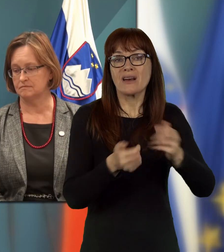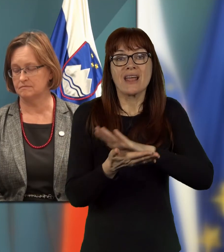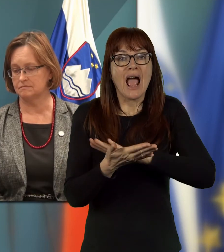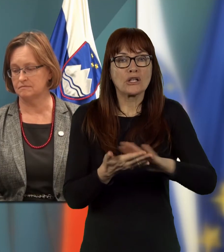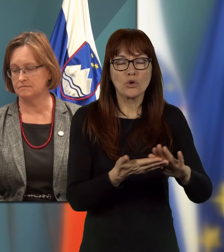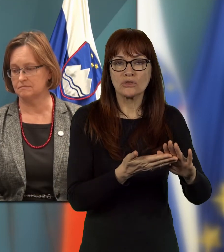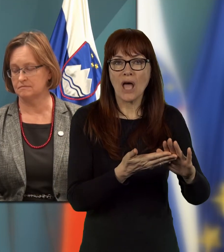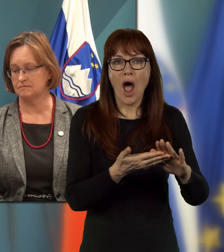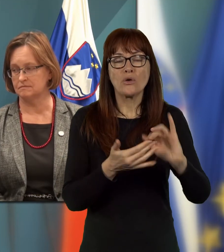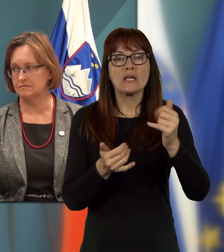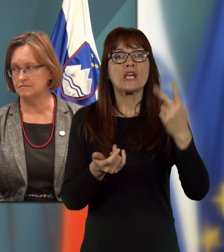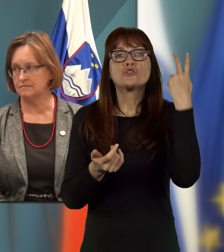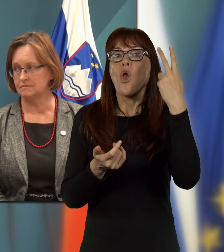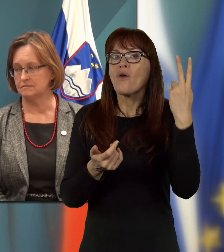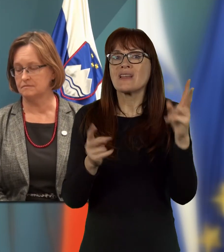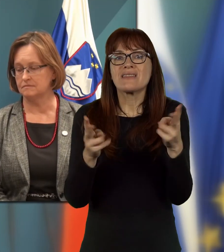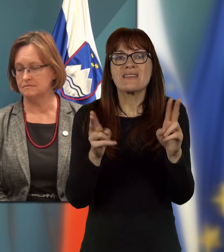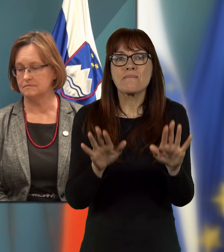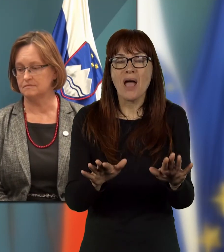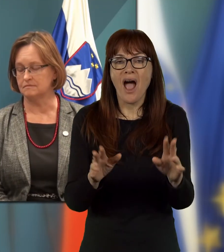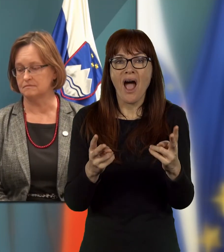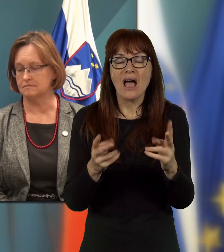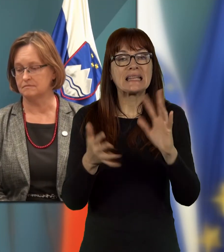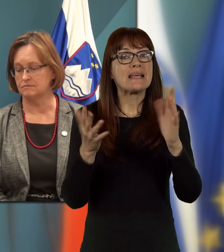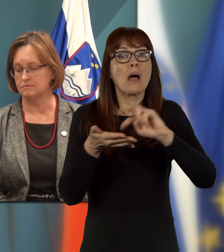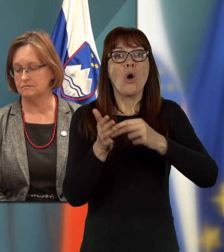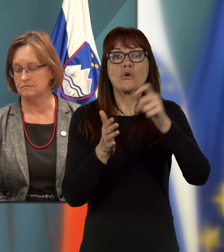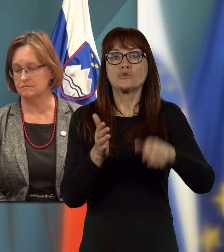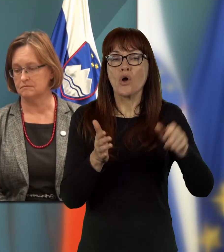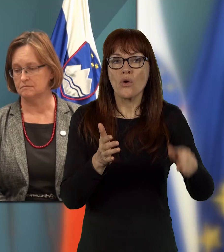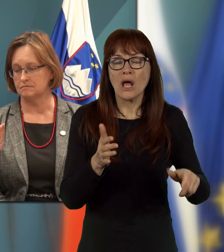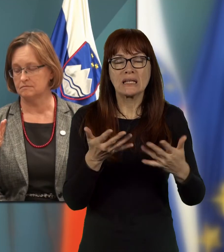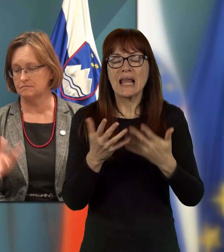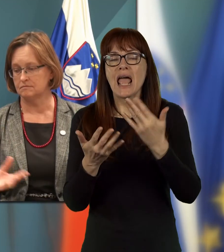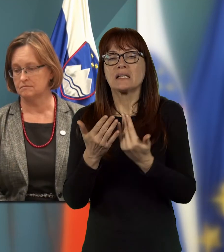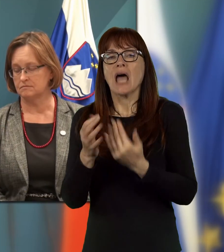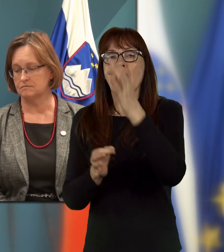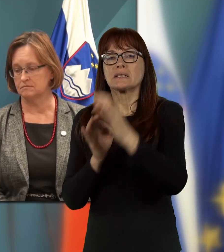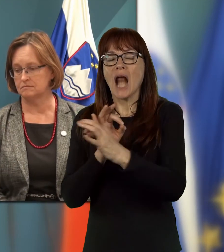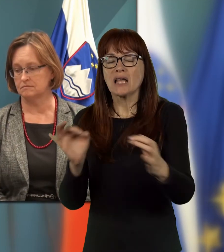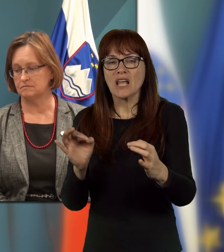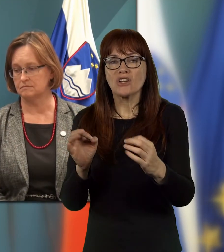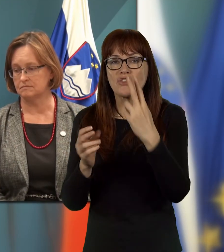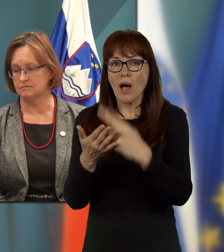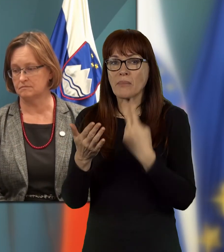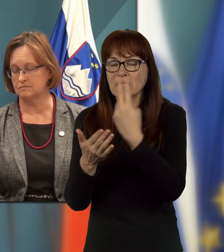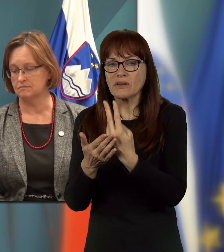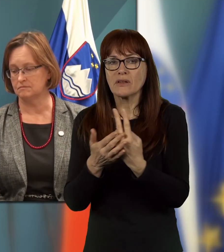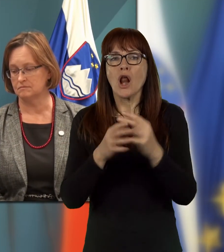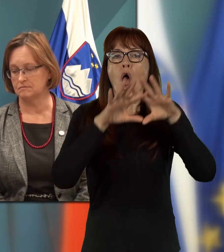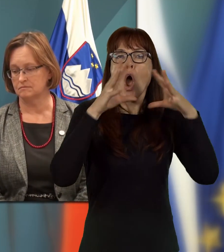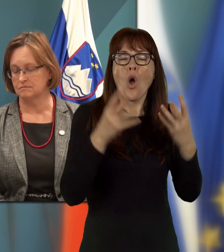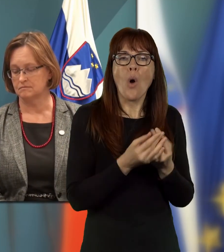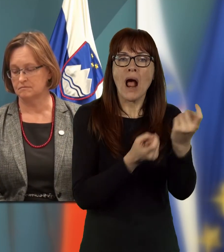stvari, ki jih Slovenija nima in nimamo strokovnjakov, ne za strateška predvidevanja, ne za